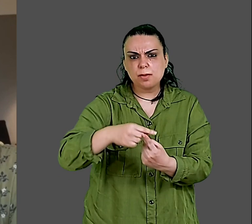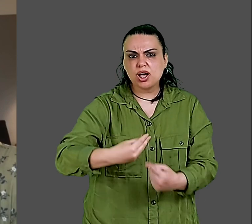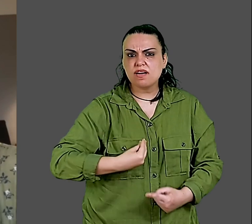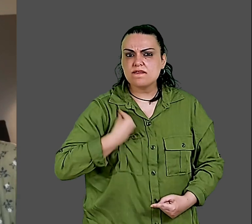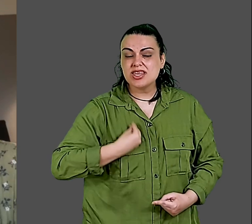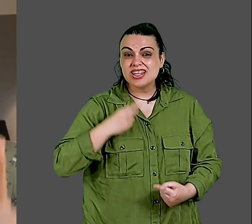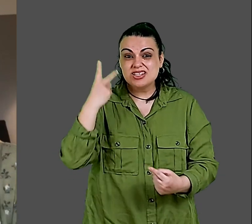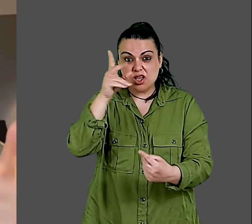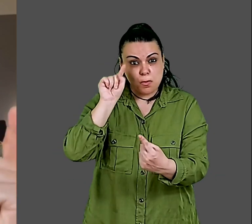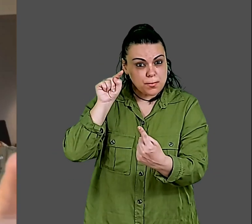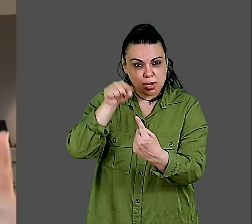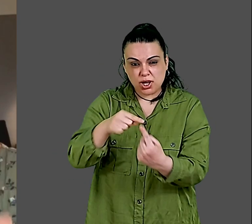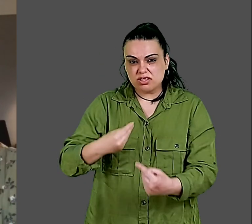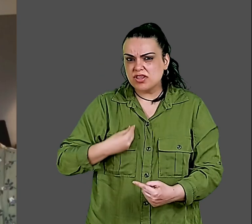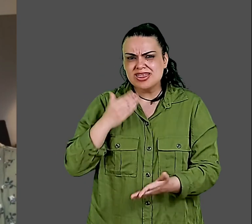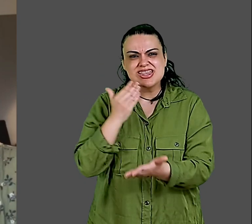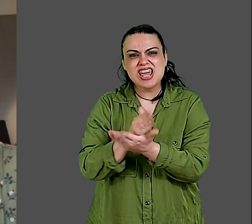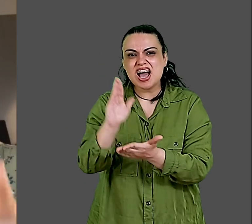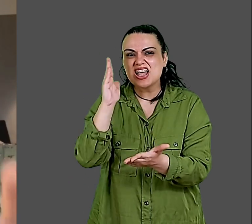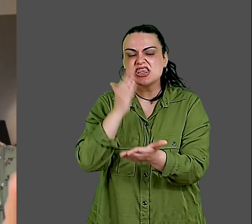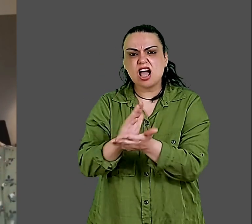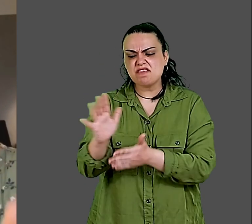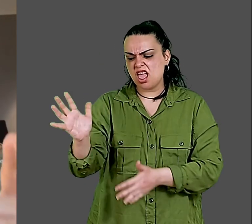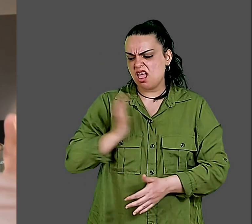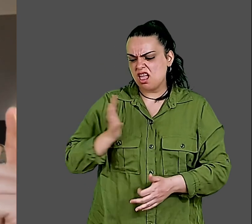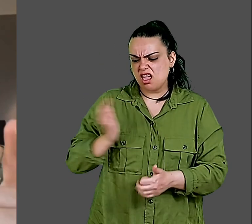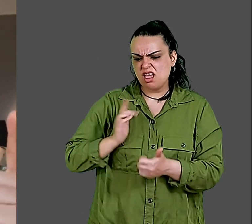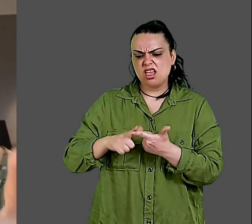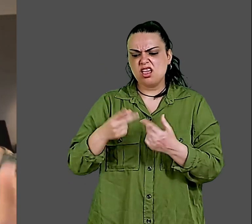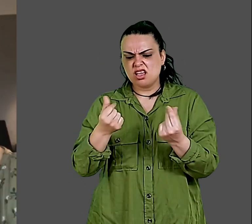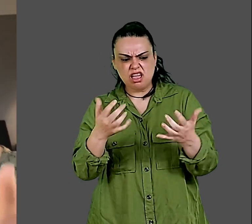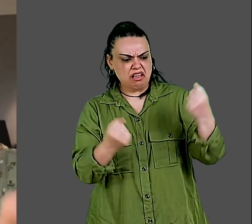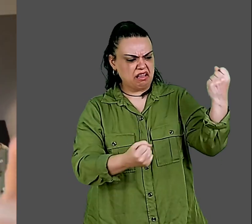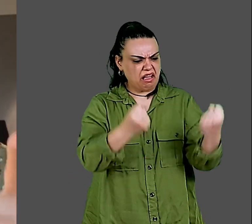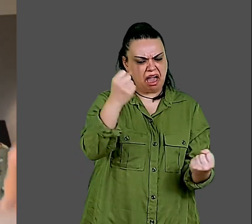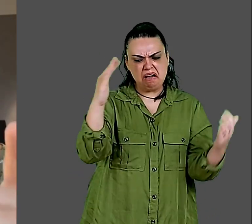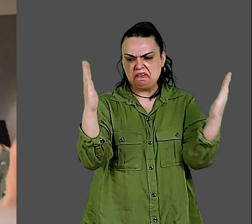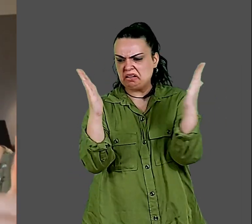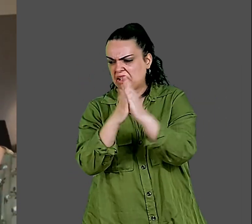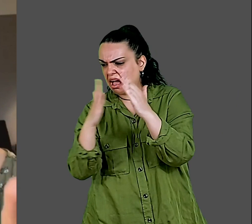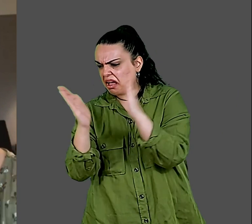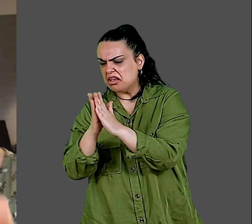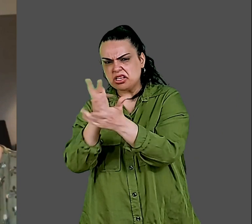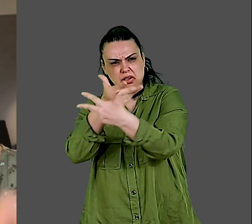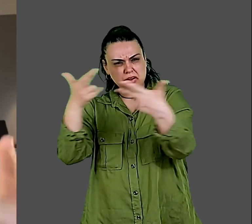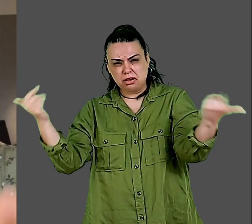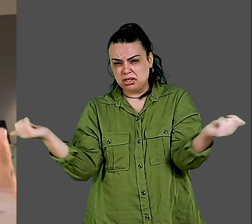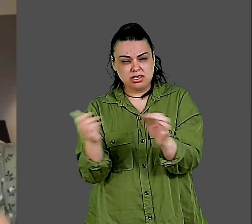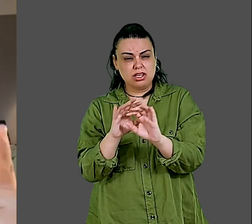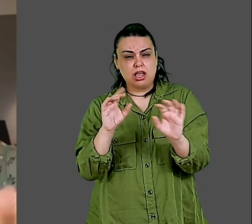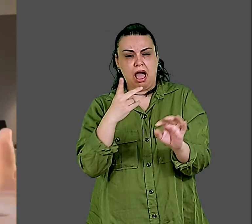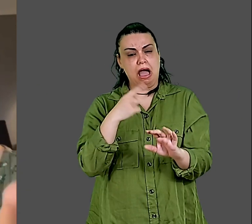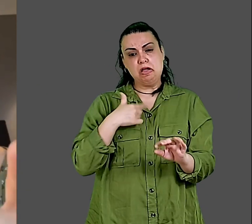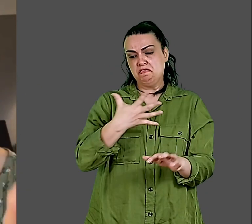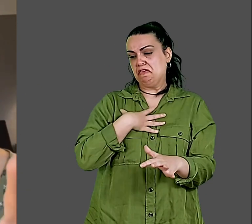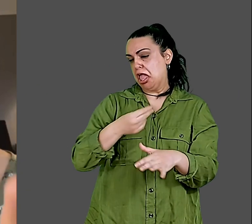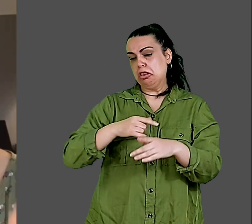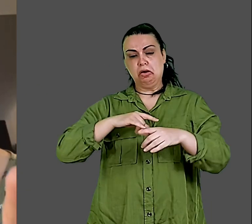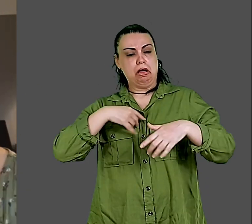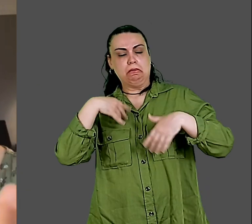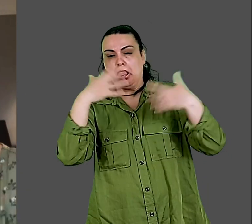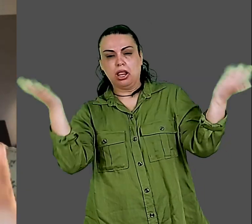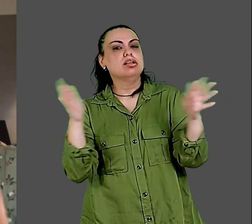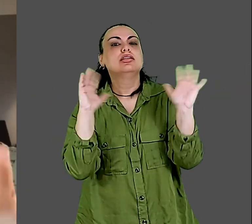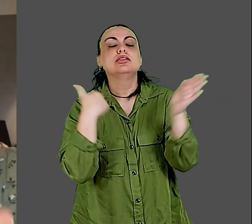de vida. E o seu propósito de vida não tem a ver com quanto você ganha, não tem a ver com o carro que você tem, não tem a ver com quantos componentes tem a